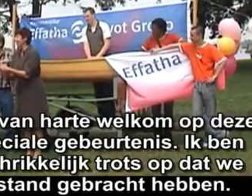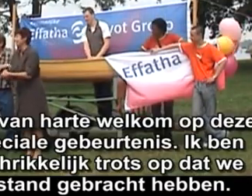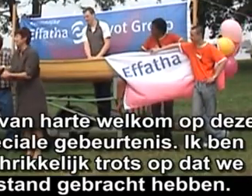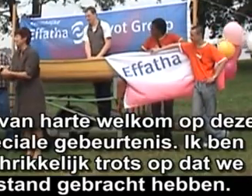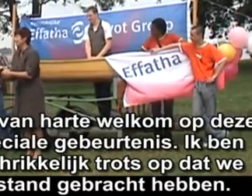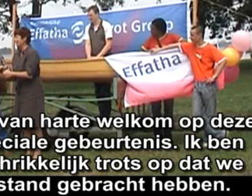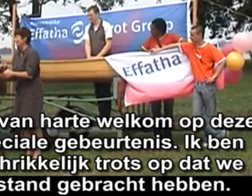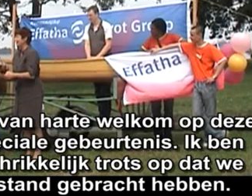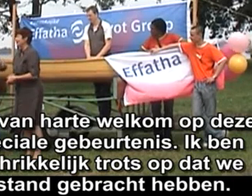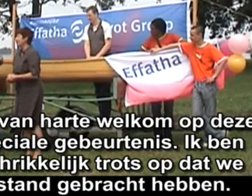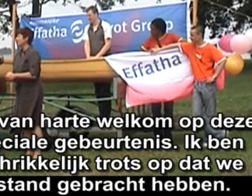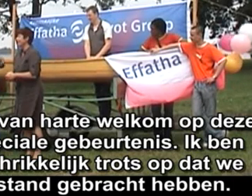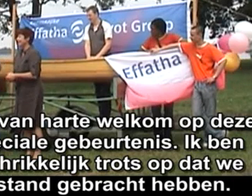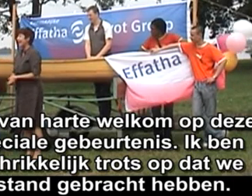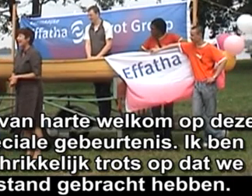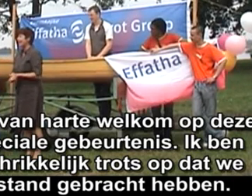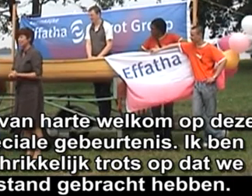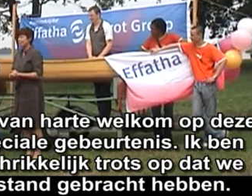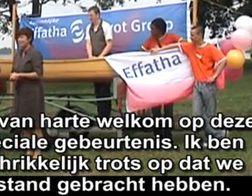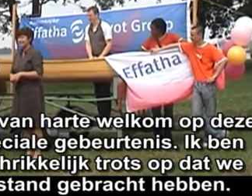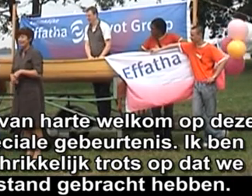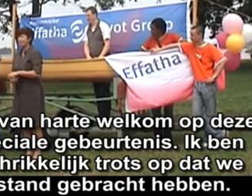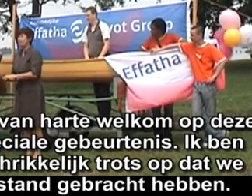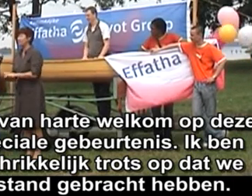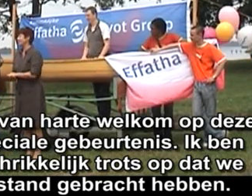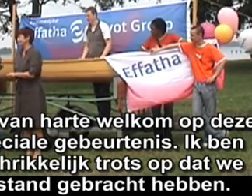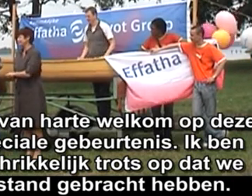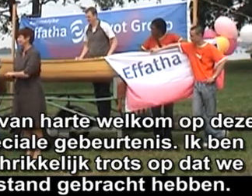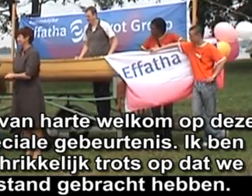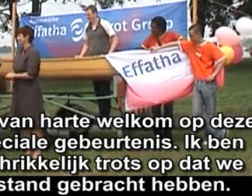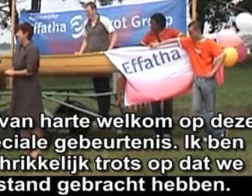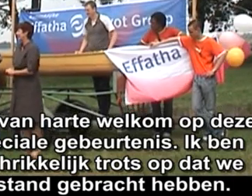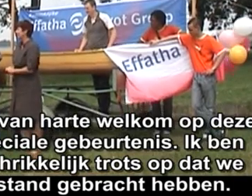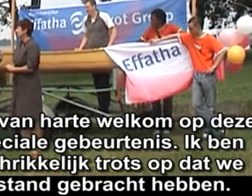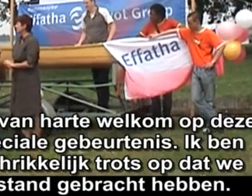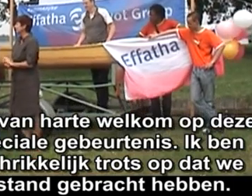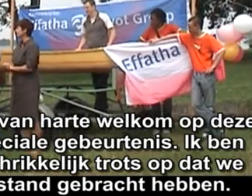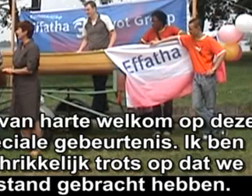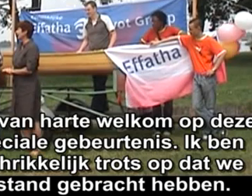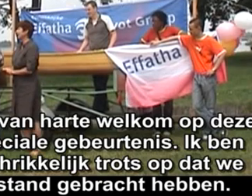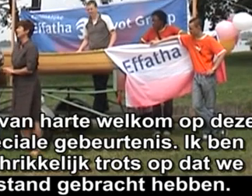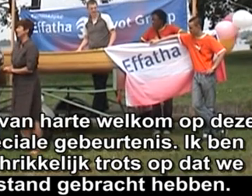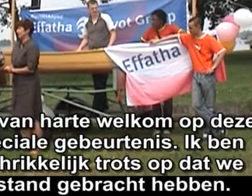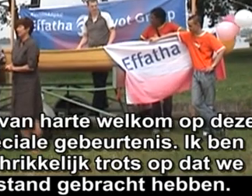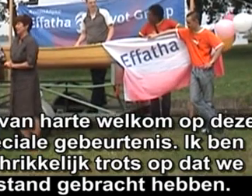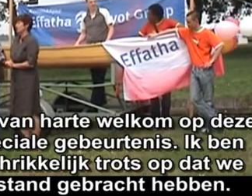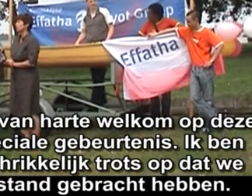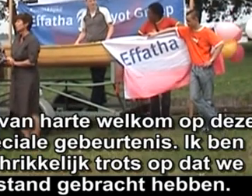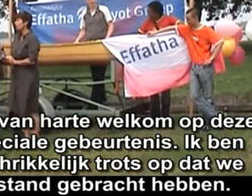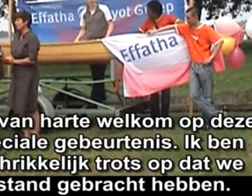harte welkom op deze hele speciale gebeurtenis. Ik ben er verschrikkelijk trots